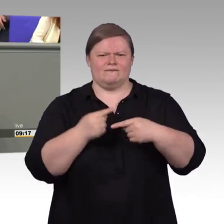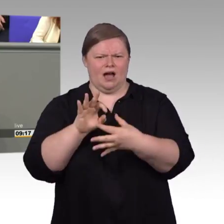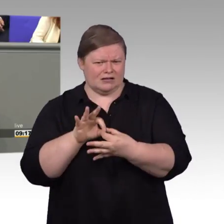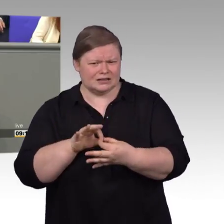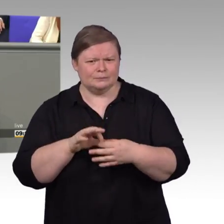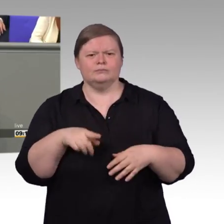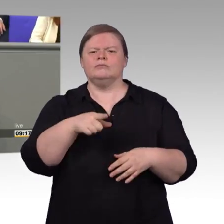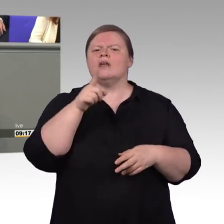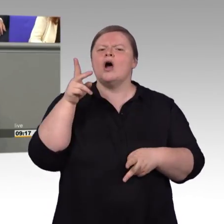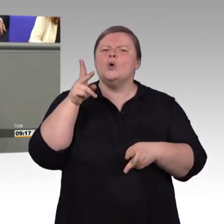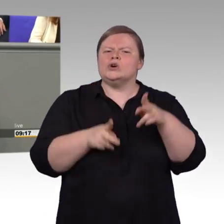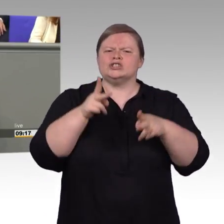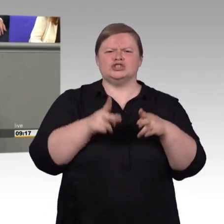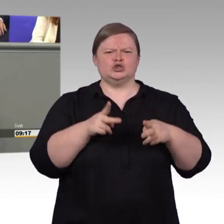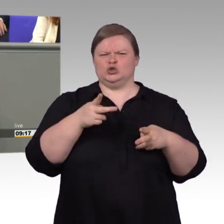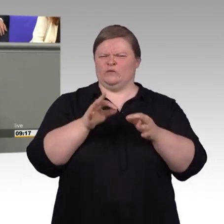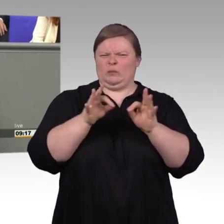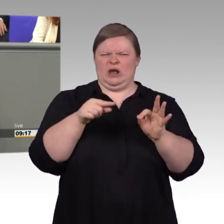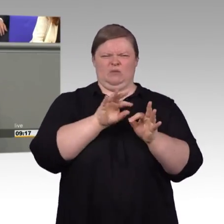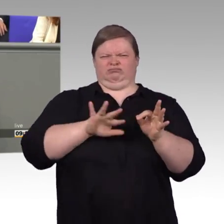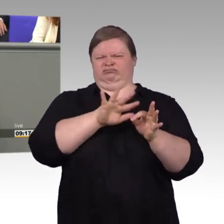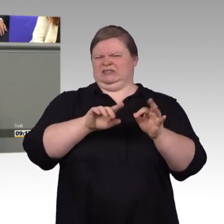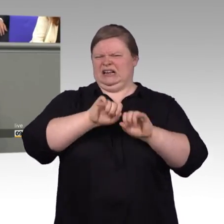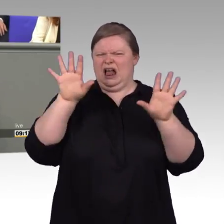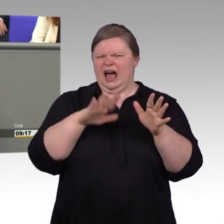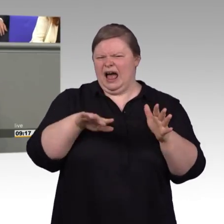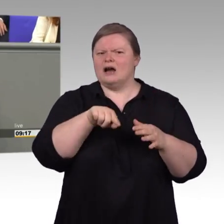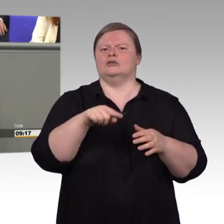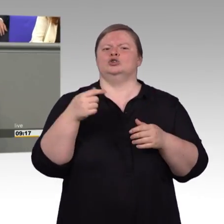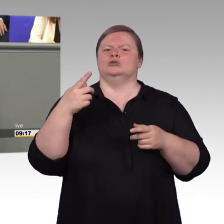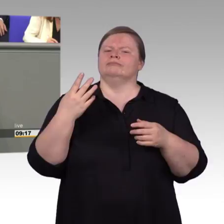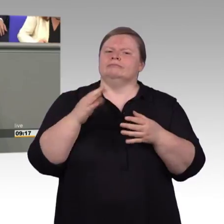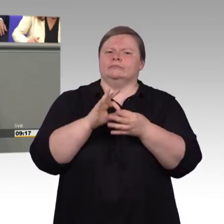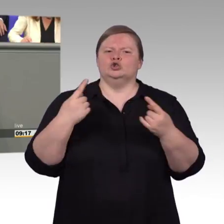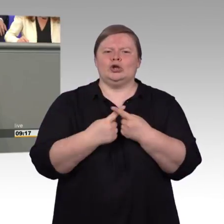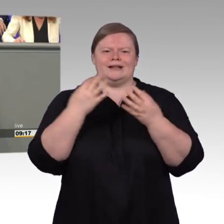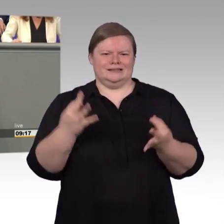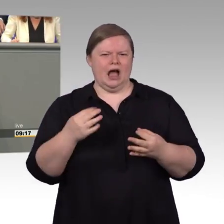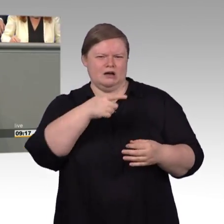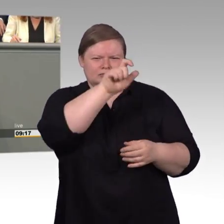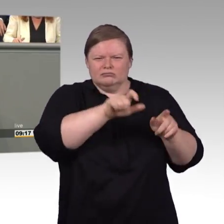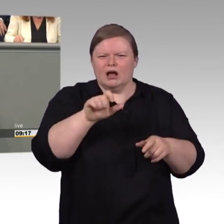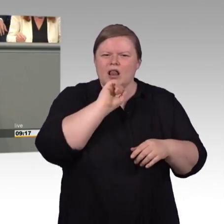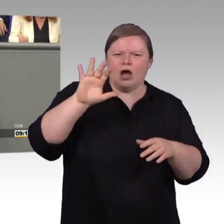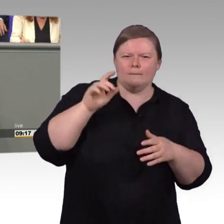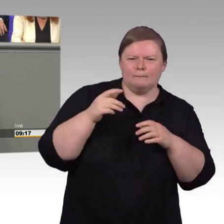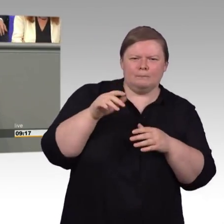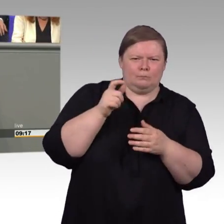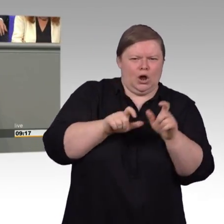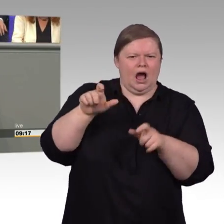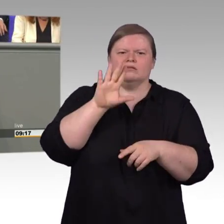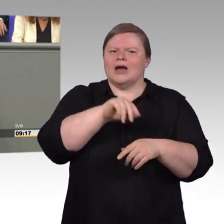nicht erforderlich, dass die Sachstandsbeschreibungen jedes einzelnen Teilnehmers in das Verfahren eingebracht